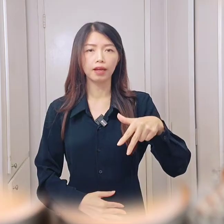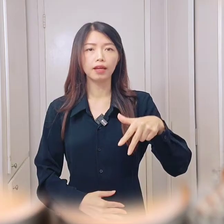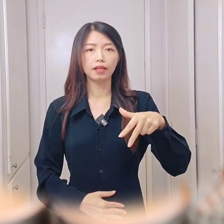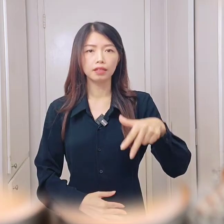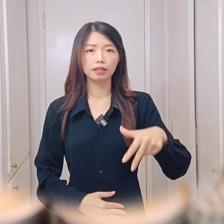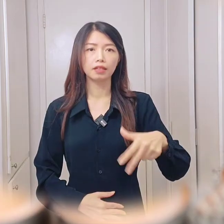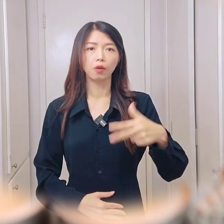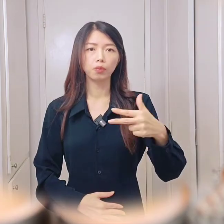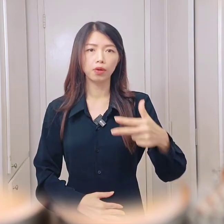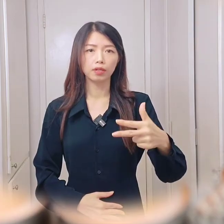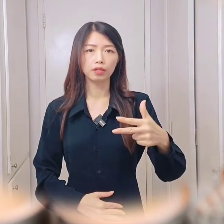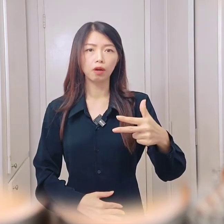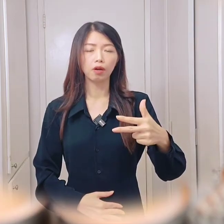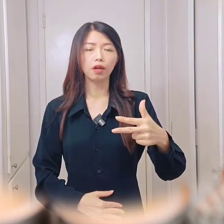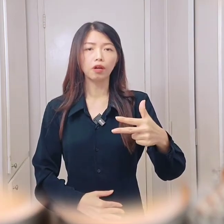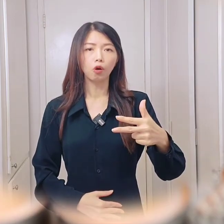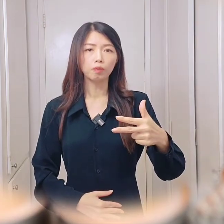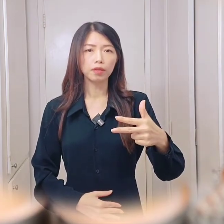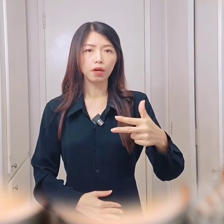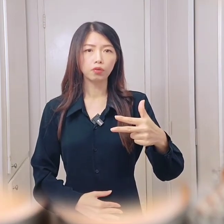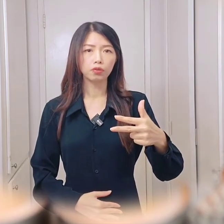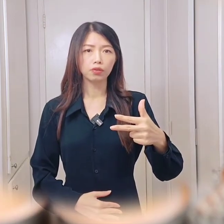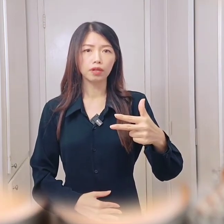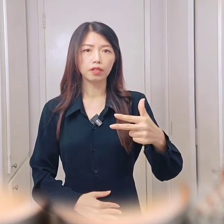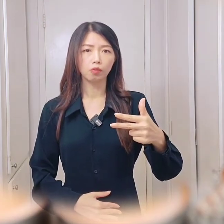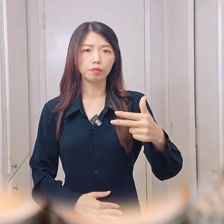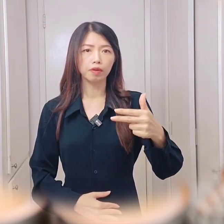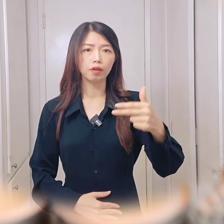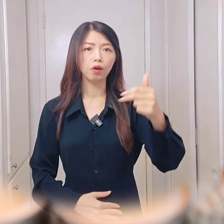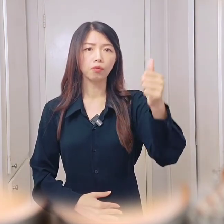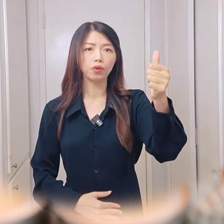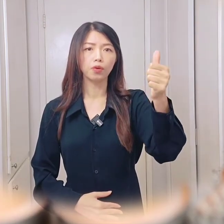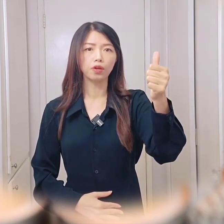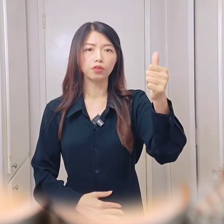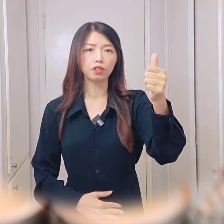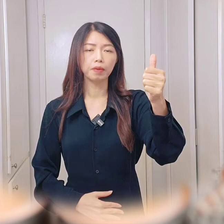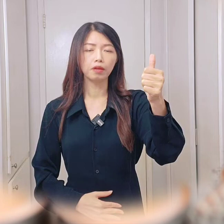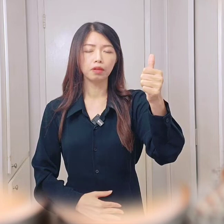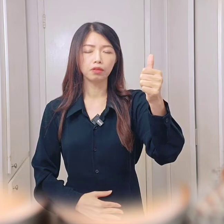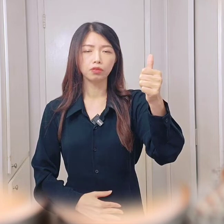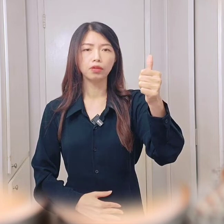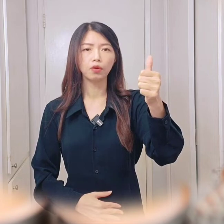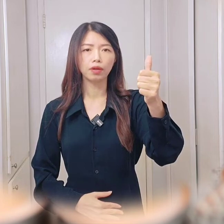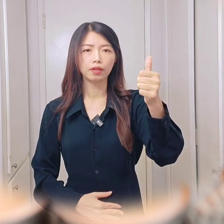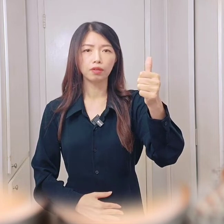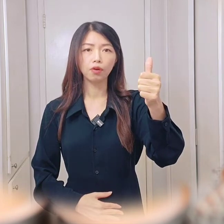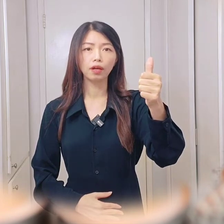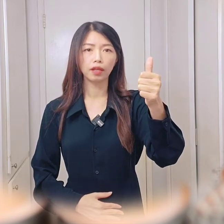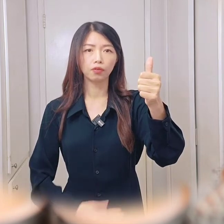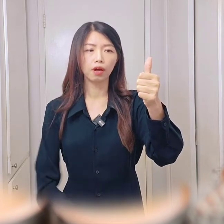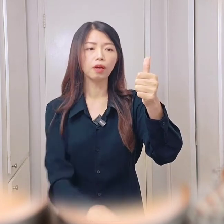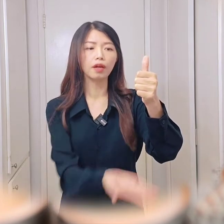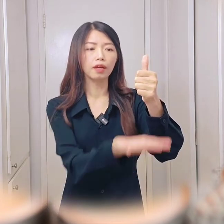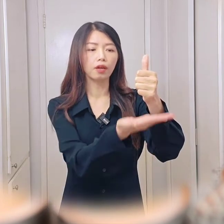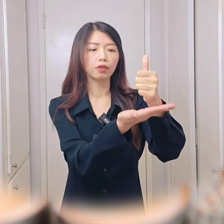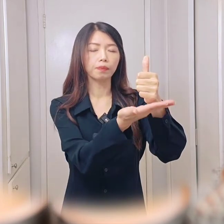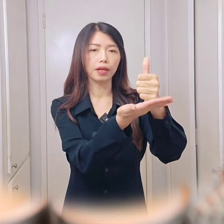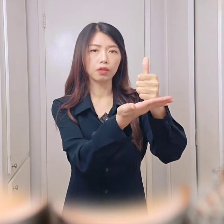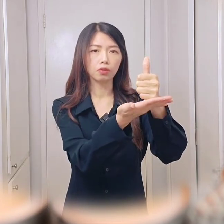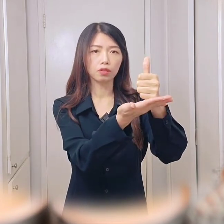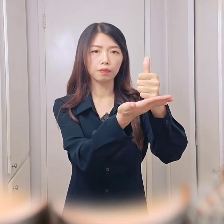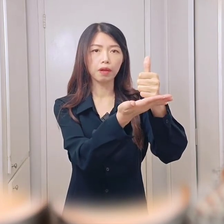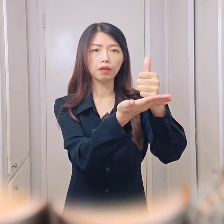지읒입니다. 이 지읒을 옆으로 하셔서 검지하고 중지를 접으면서 위로 올려주시면 주라고 하는 뜻의 수어가 되고요.